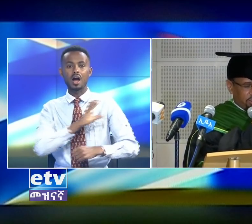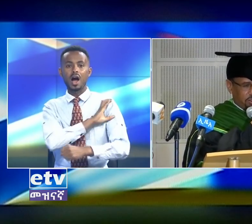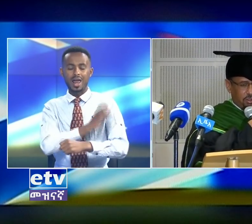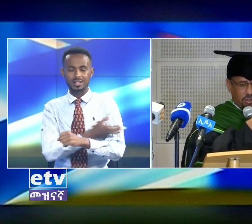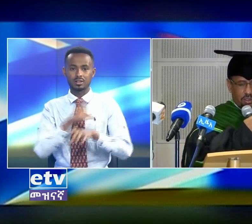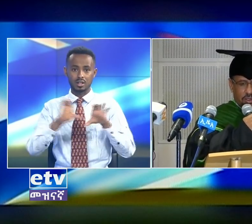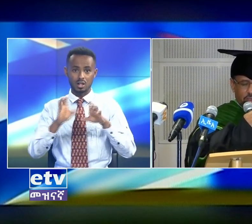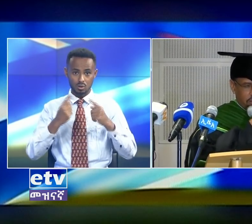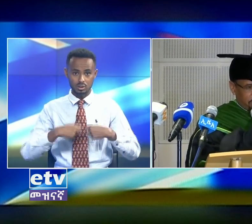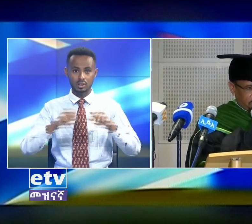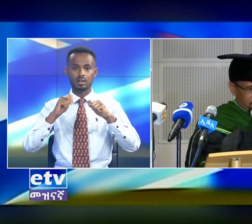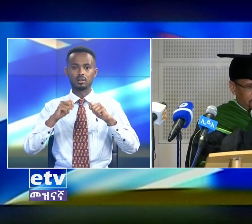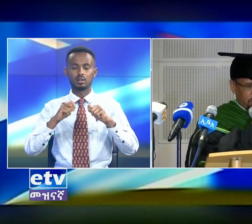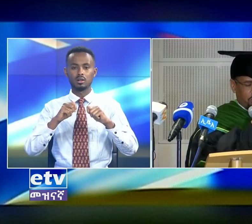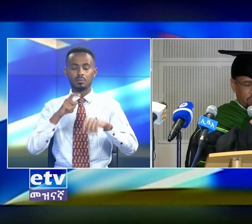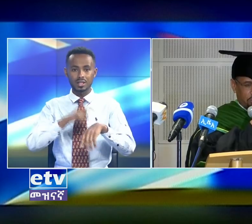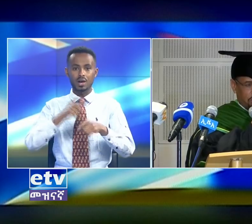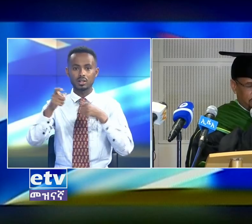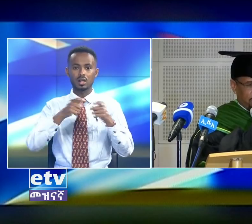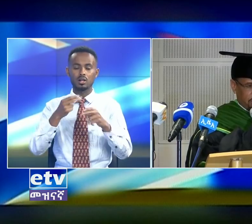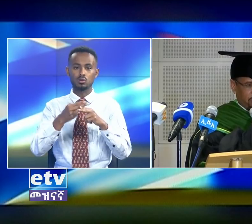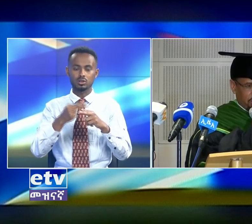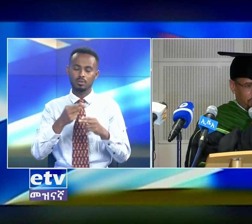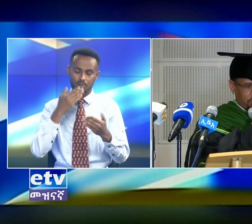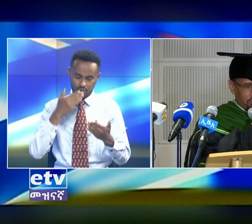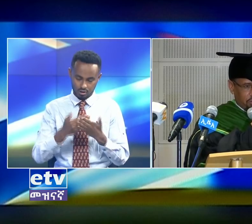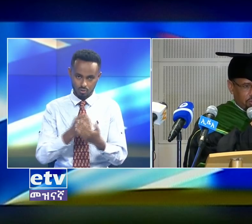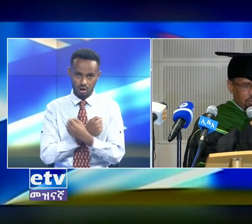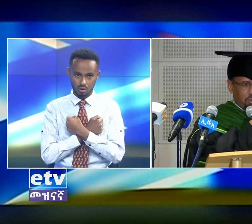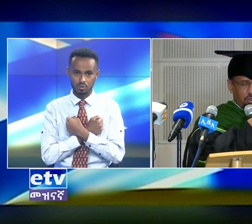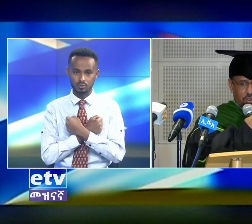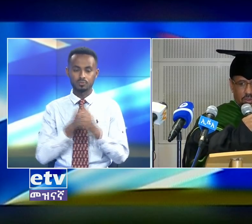የተደረገውን ጥረት በጊዜያዊ አስተዳደሩ ስም ላመሰግን እወዳለሁ።